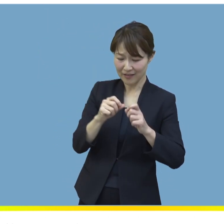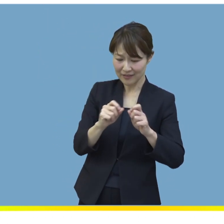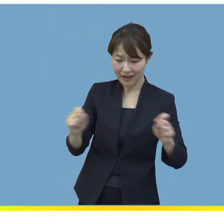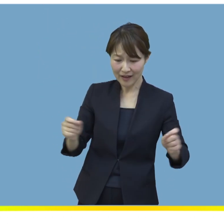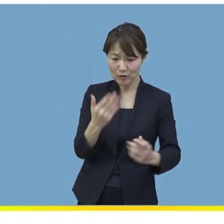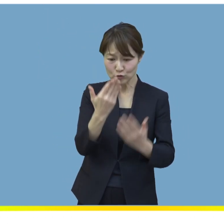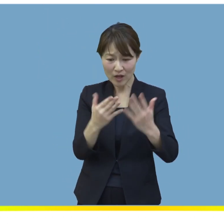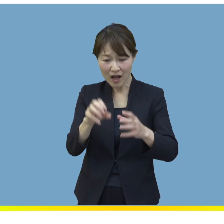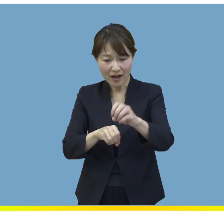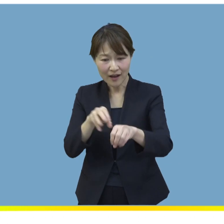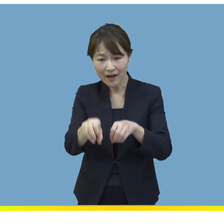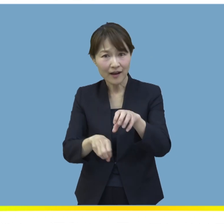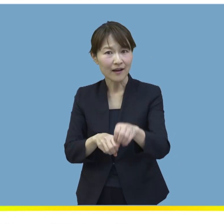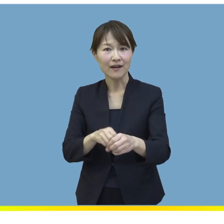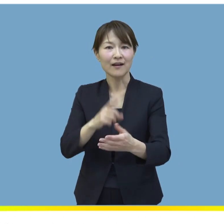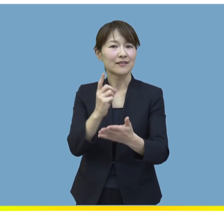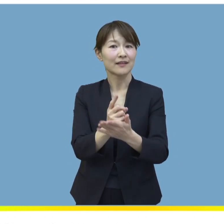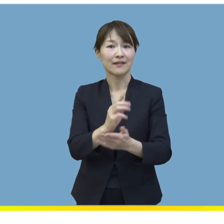なく